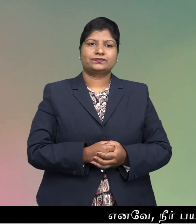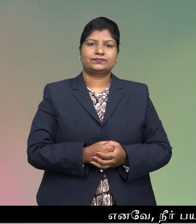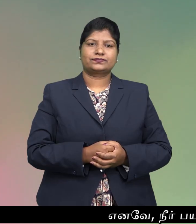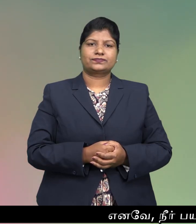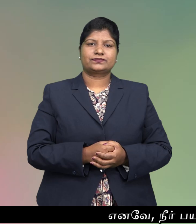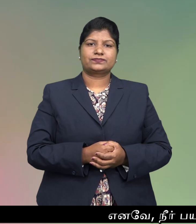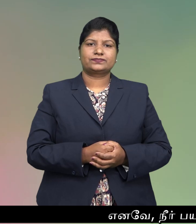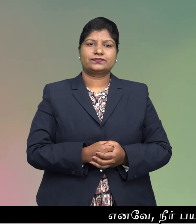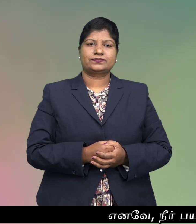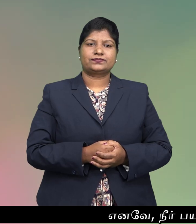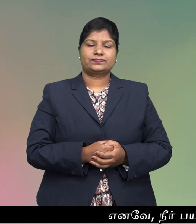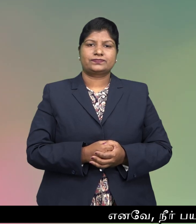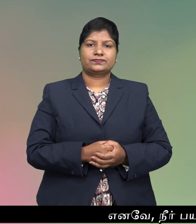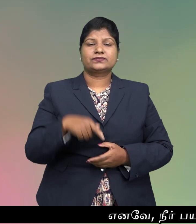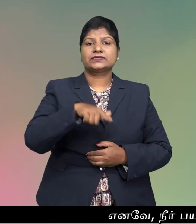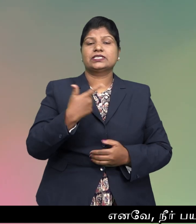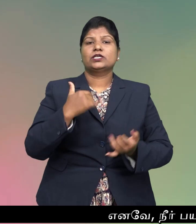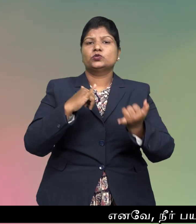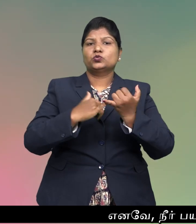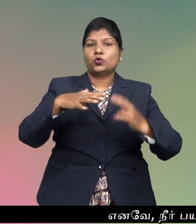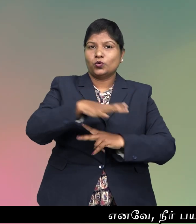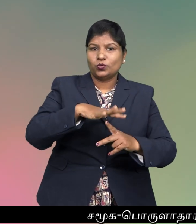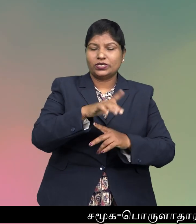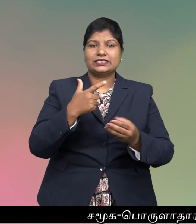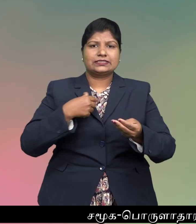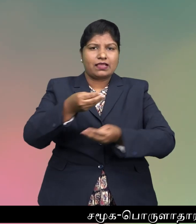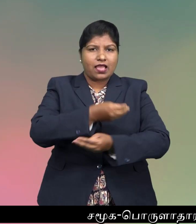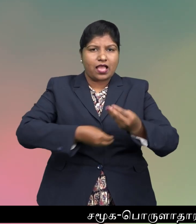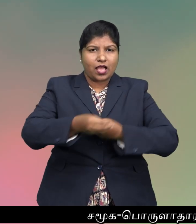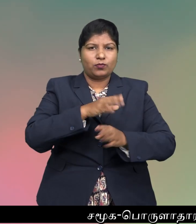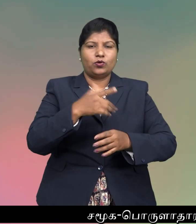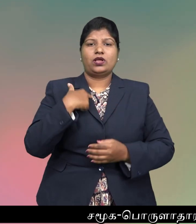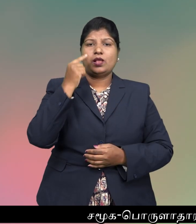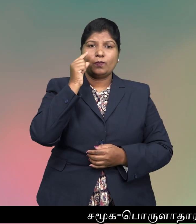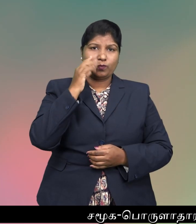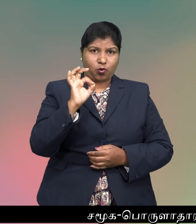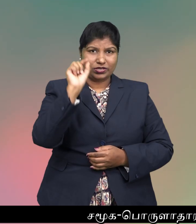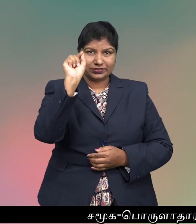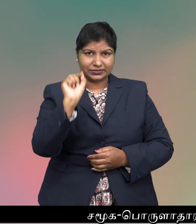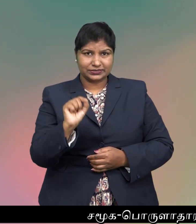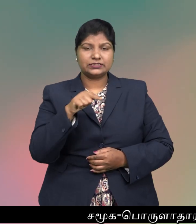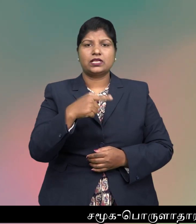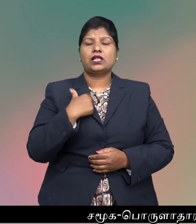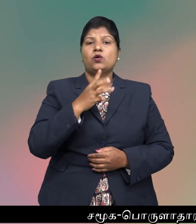எனவே நீர் பயன்பாட்டு மேலாண்மைக்கு சமூக பொருளாதார அம்சங்கள் மிக முக்கியம்.